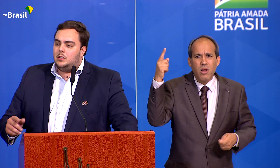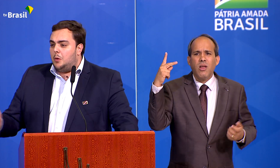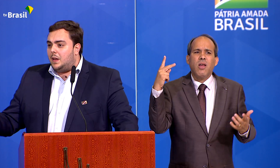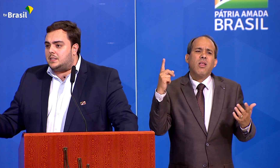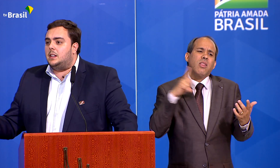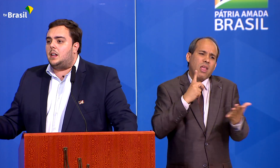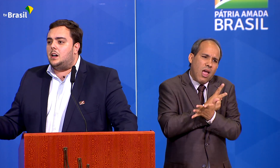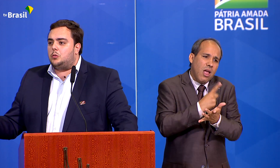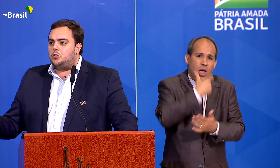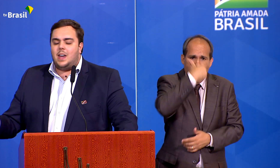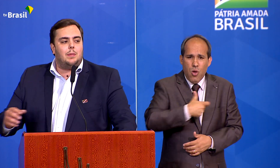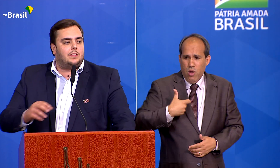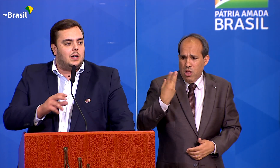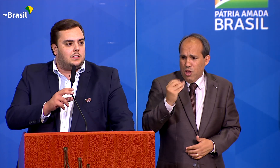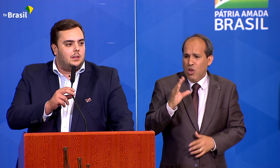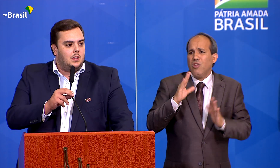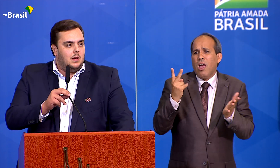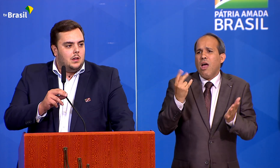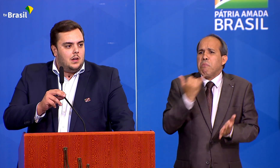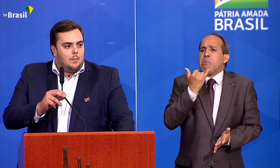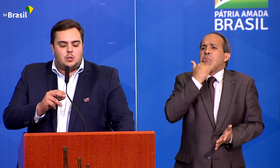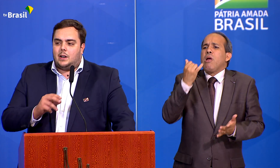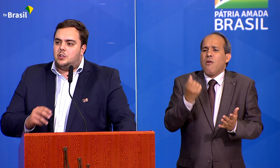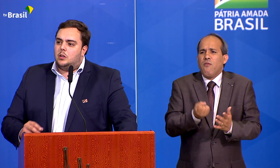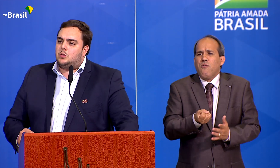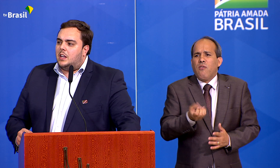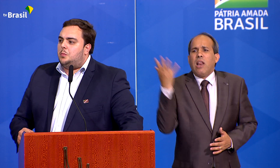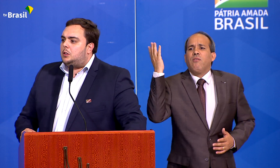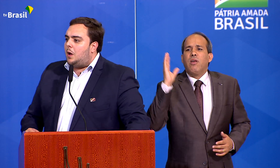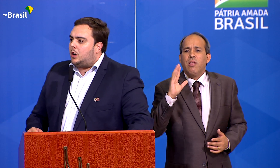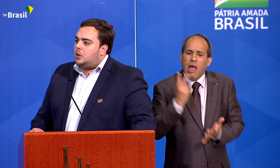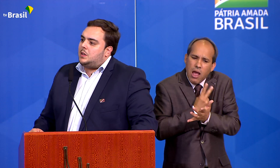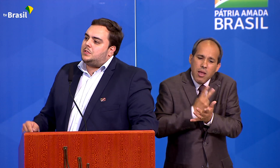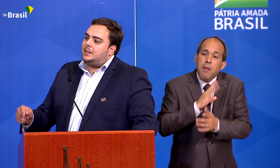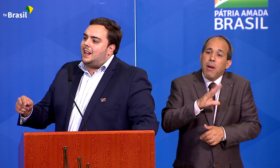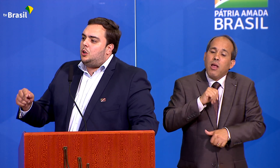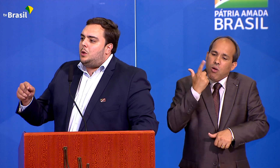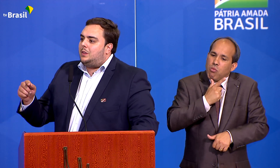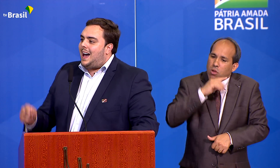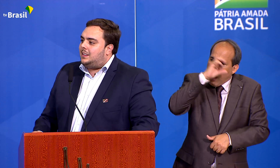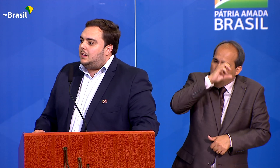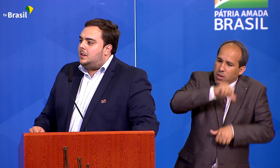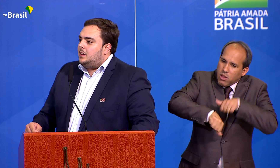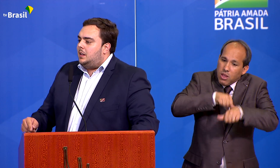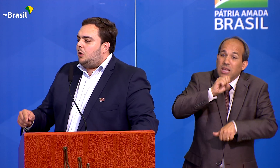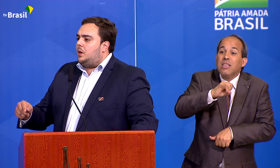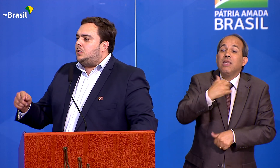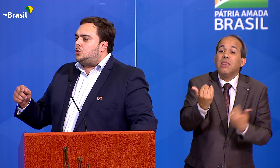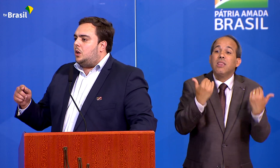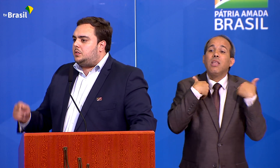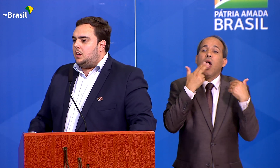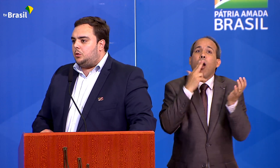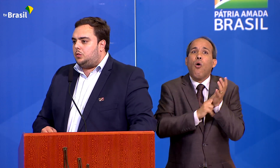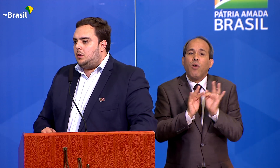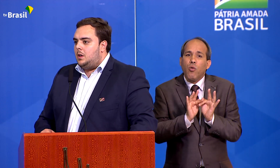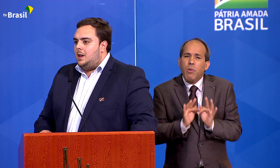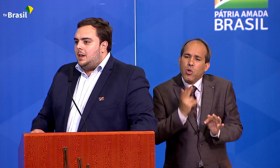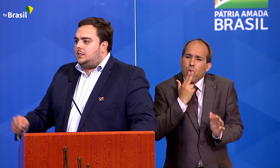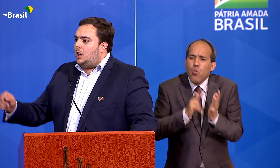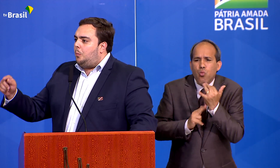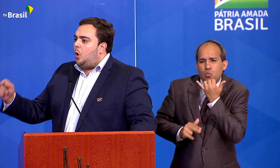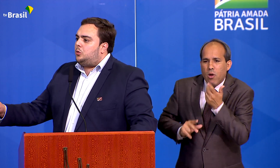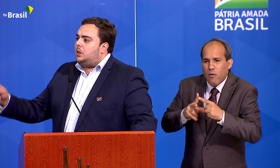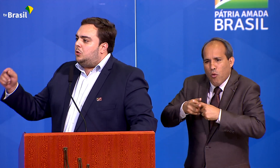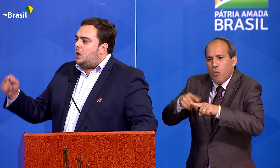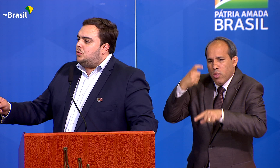ri muito na minha vida tem apenas 30 anos já vi bastante mas eu acredito que o sentimento maior que nós temos que ter de humildade de reconhecer os nossos erros